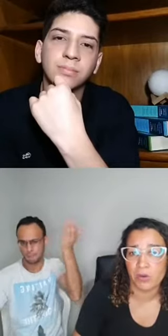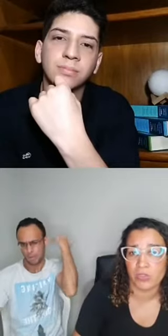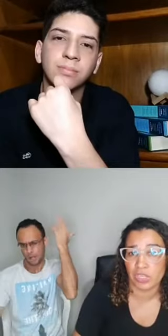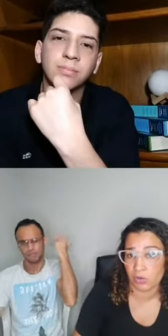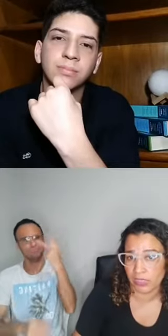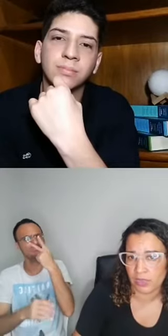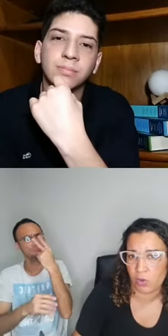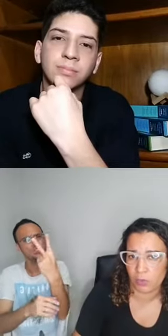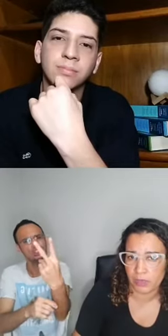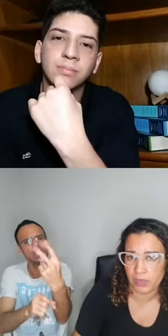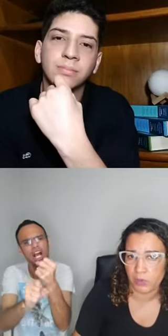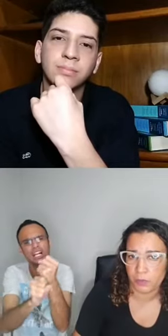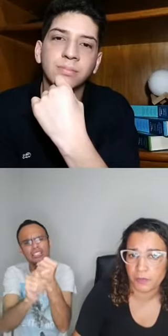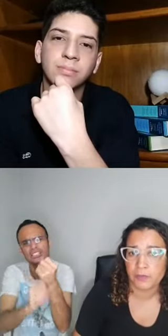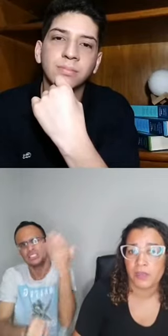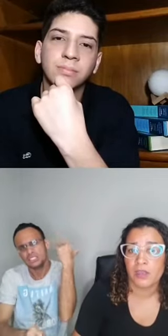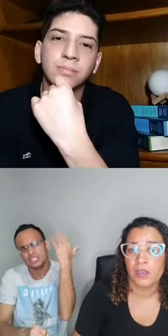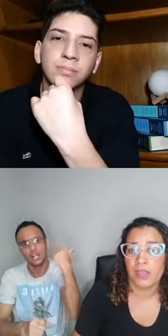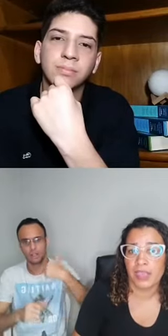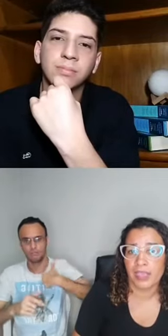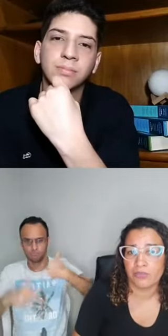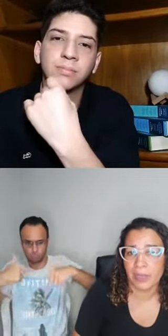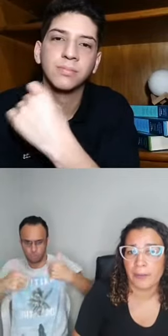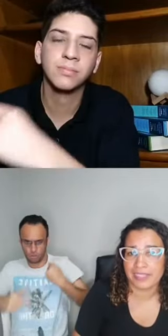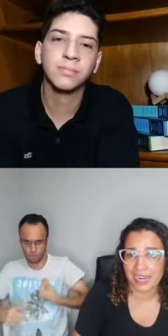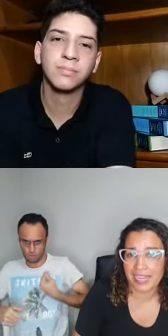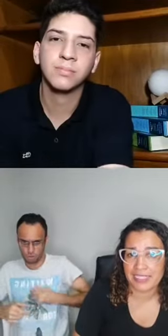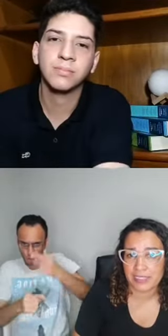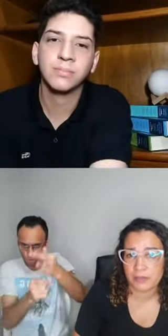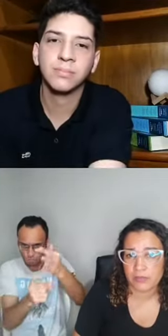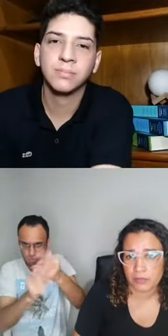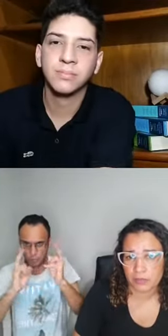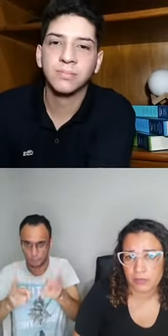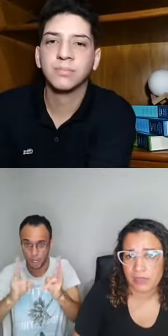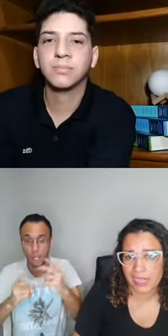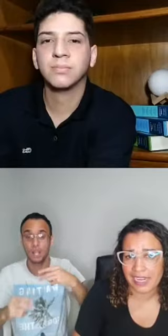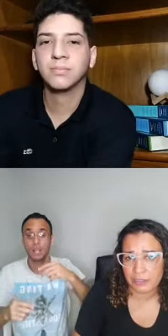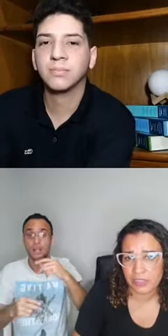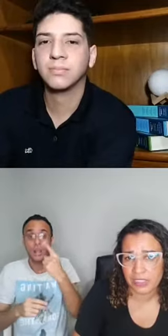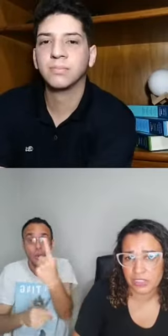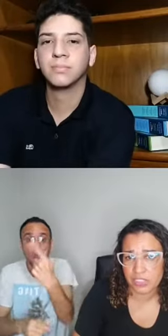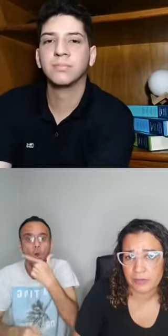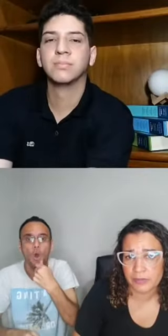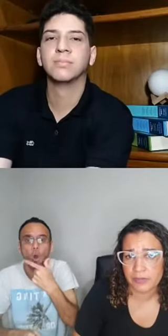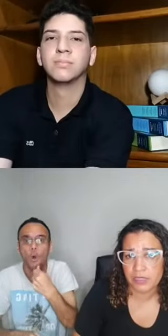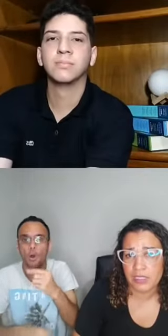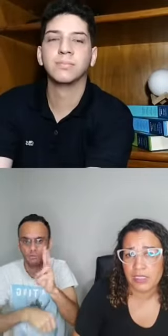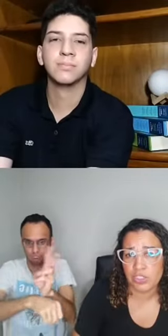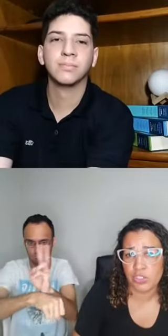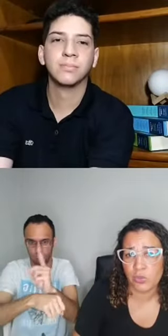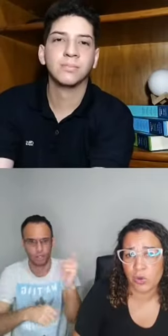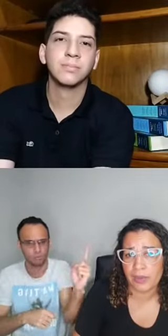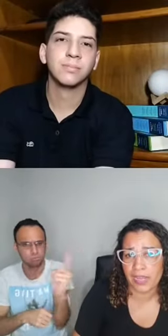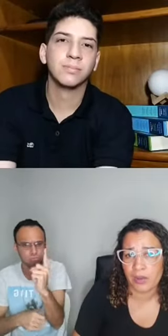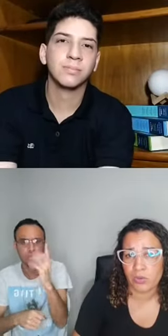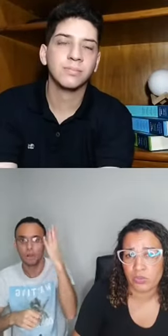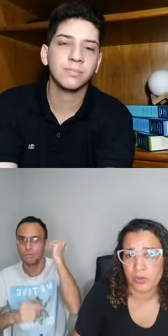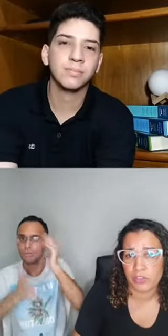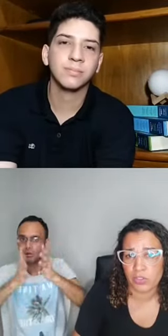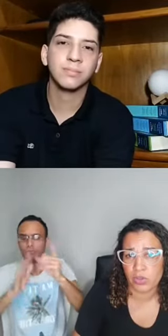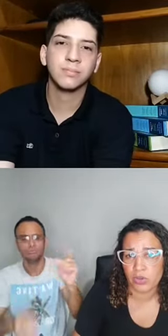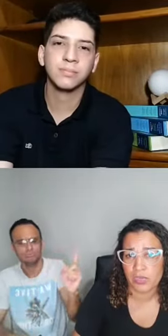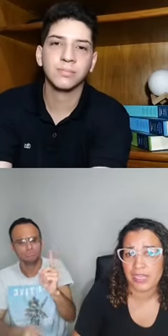ali fica boa. Já aconteceu comigo, um tempo atrás, lá na Fiat, que tinha um homem lá,